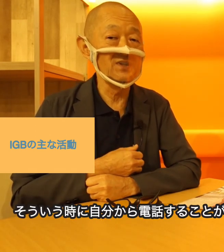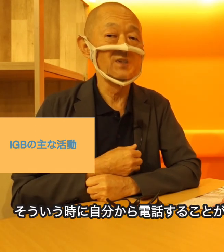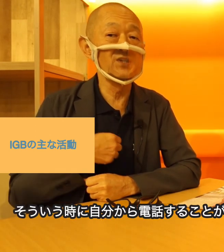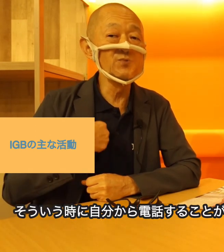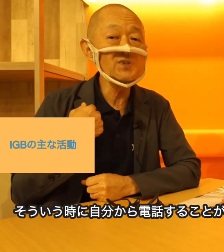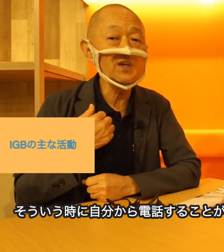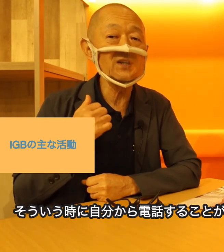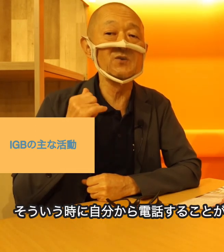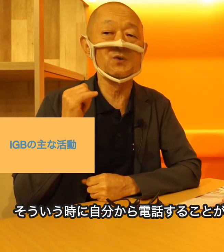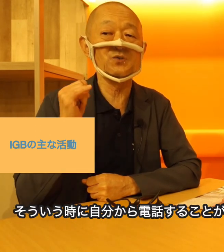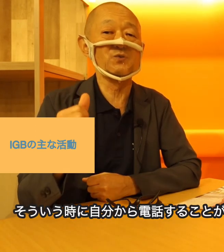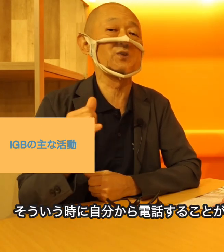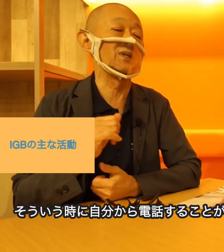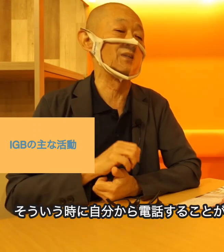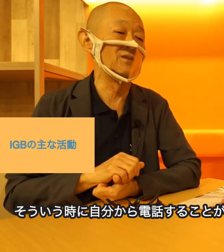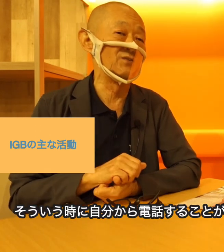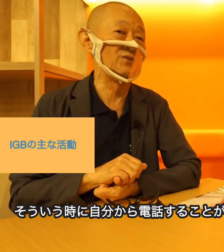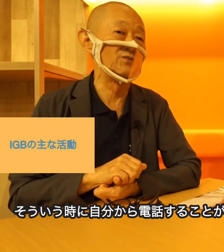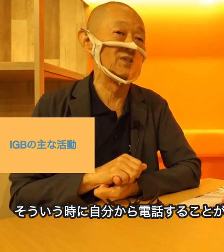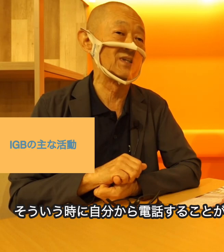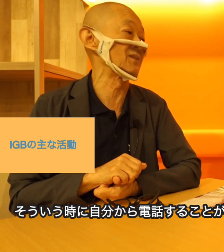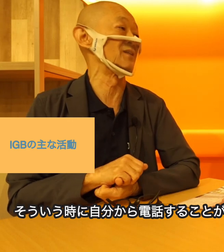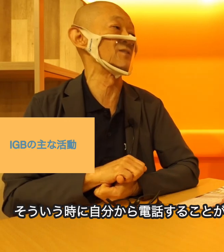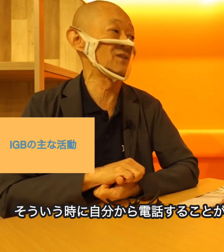自分から電話をすることができるっていう風になったんですね。